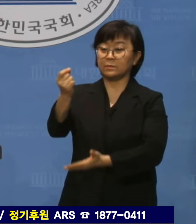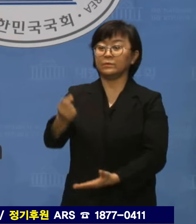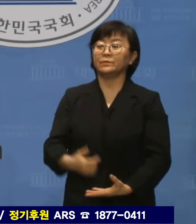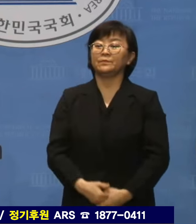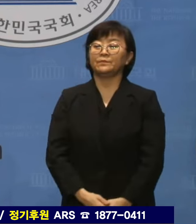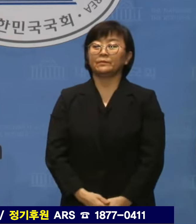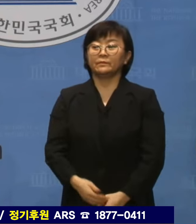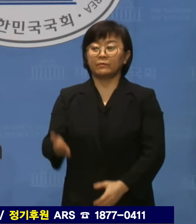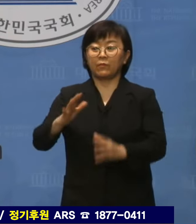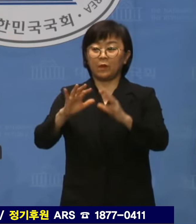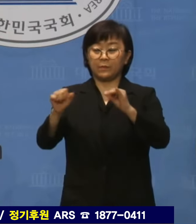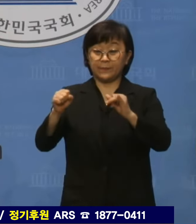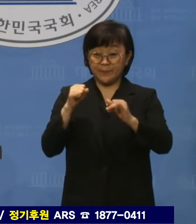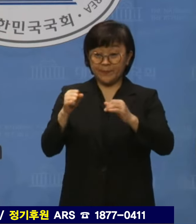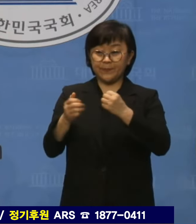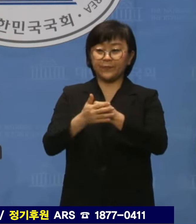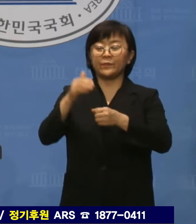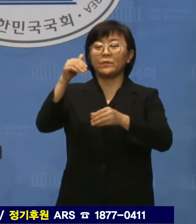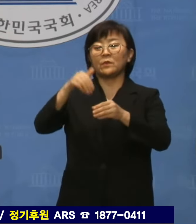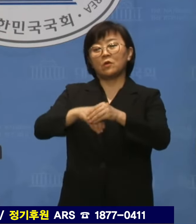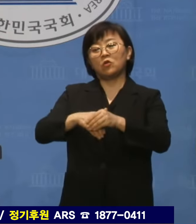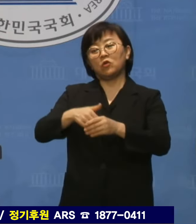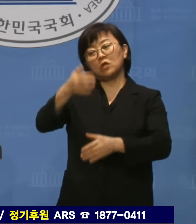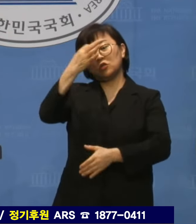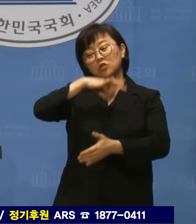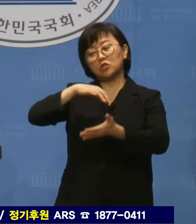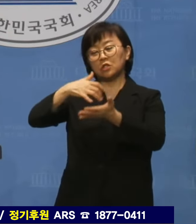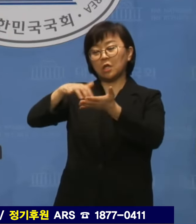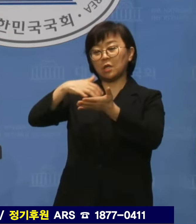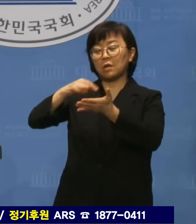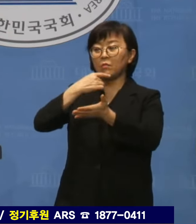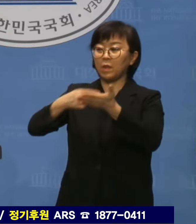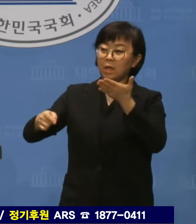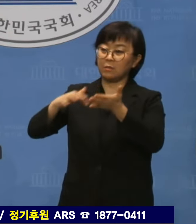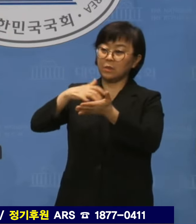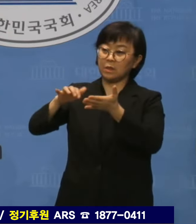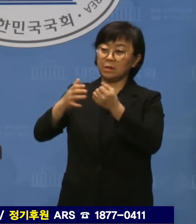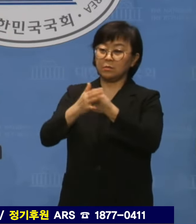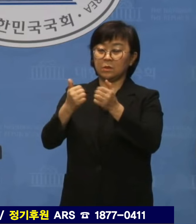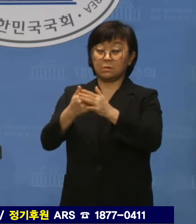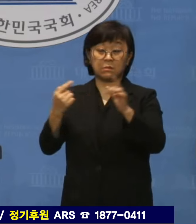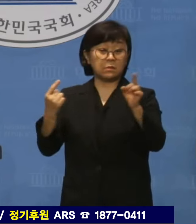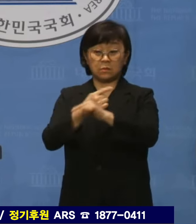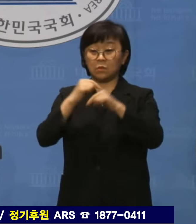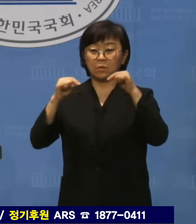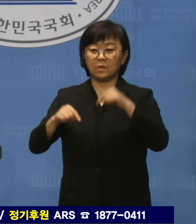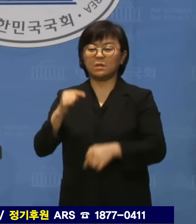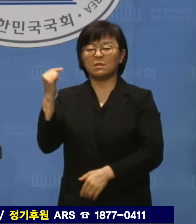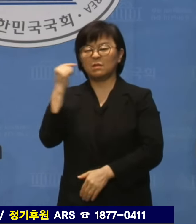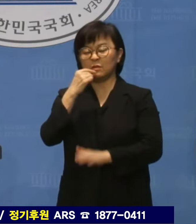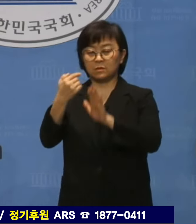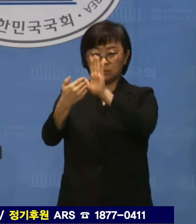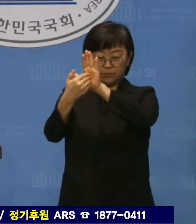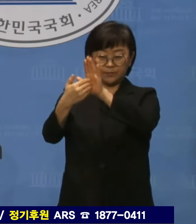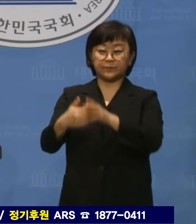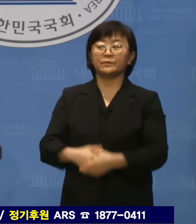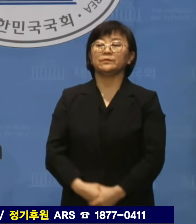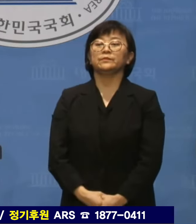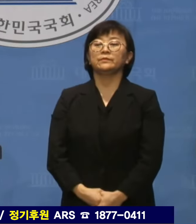그러나 국민의 힘은 선거의 유불리만 따지며 선거 제도의 개선을 위한 논의를 철저히